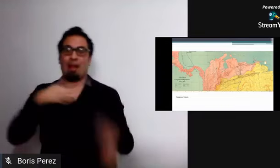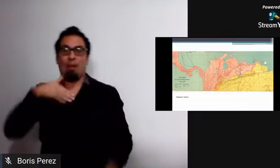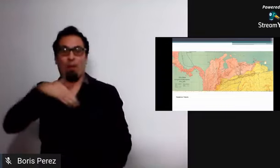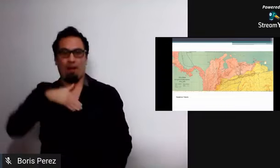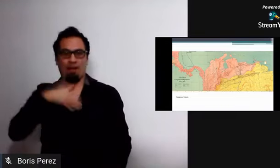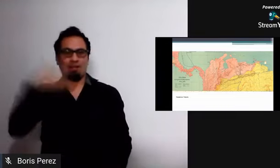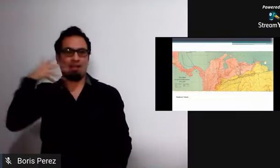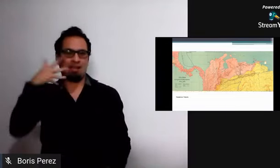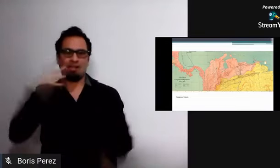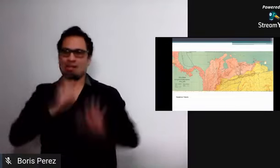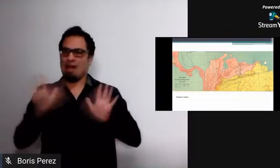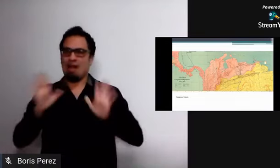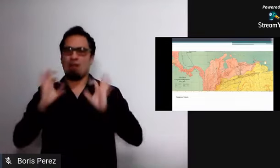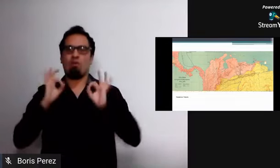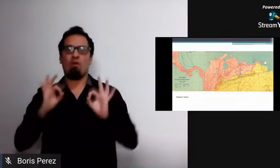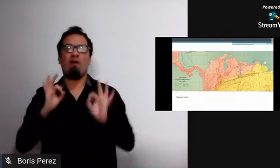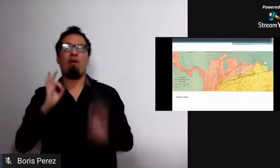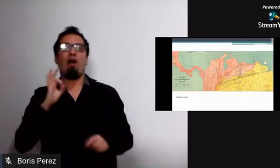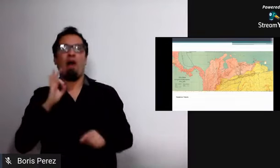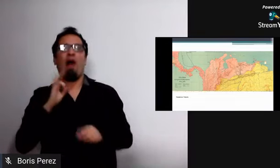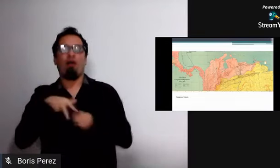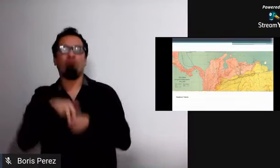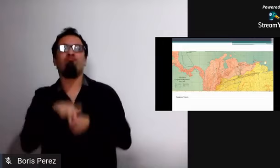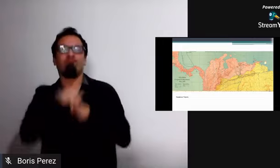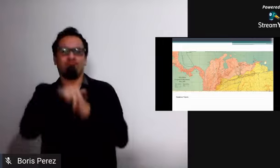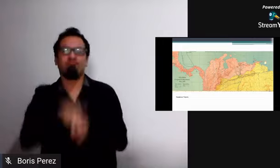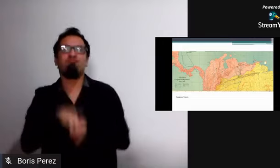son, digamos, apresados,